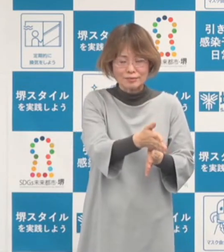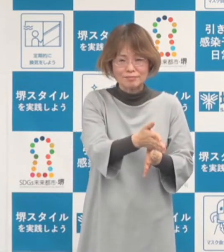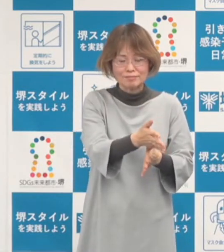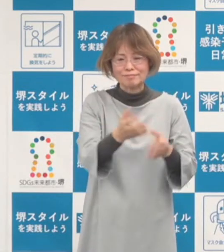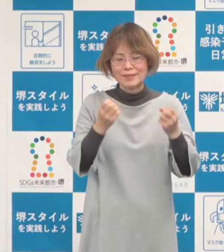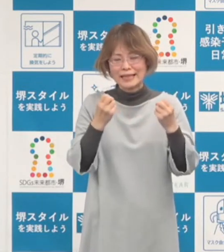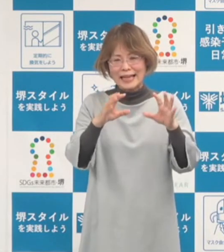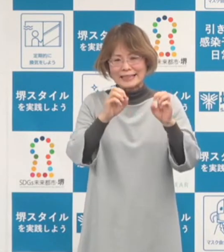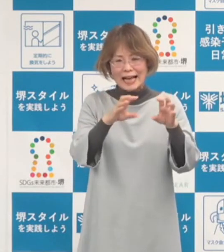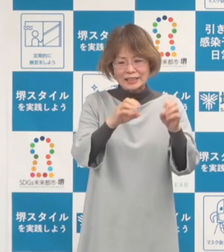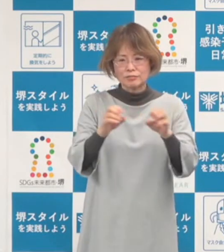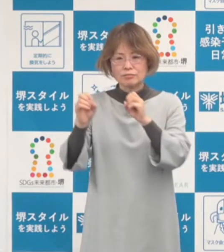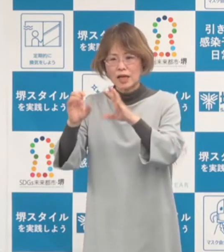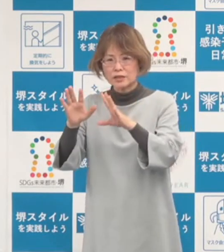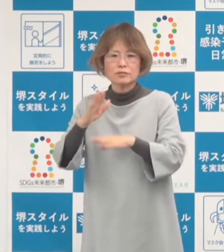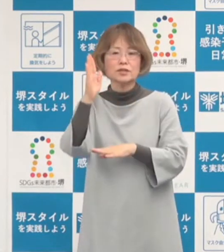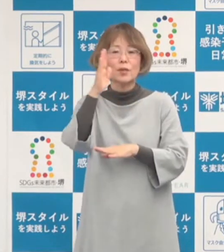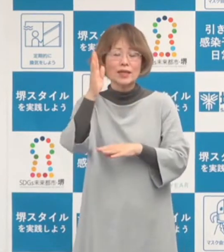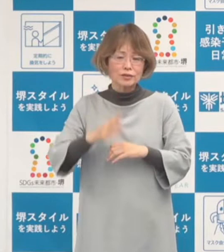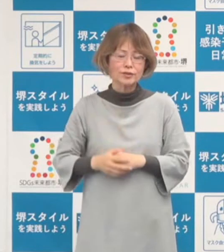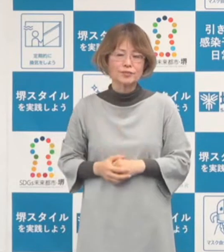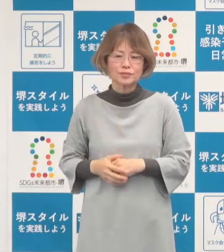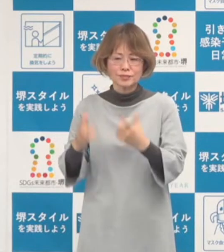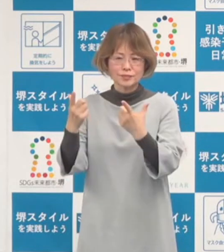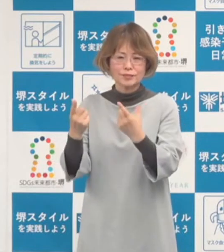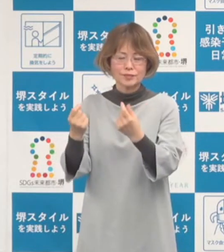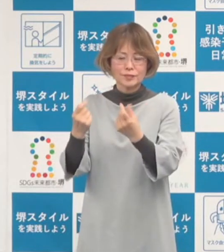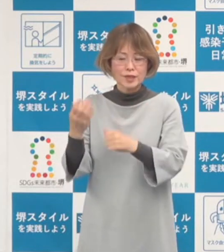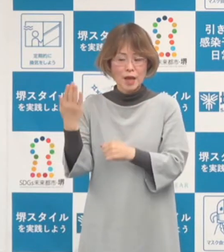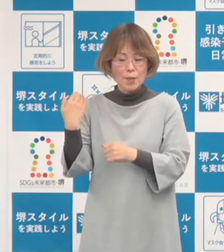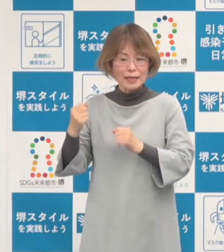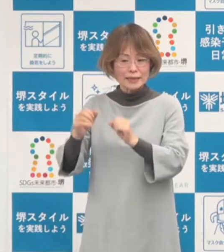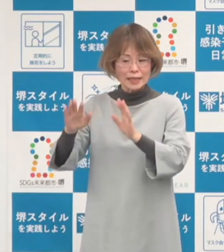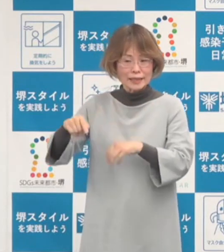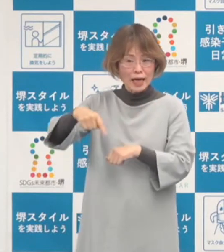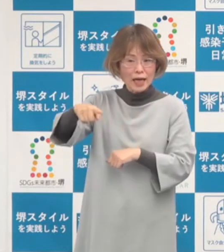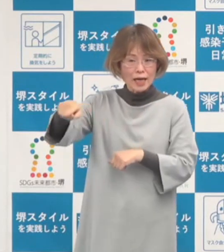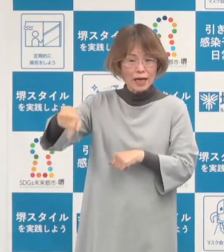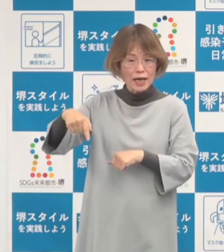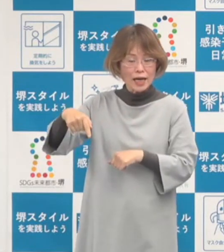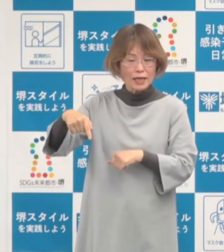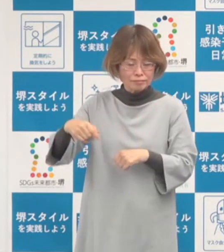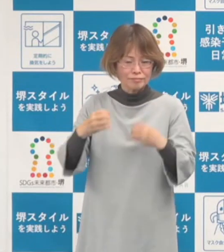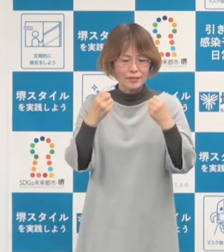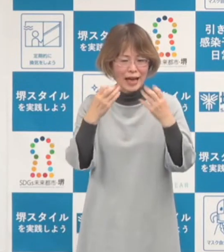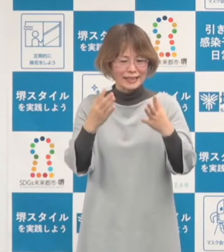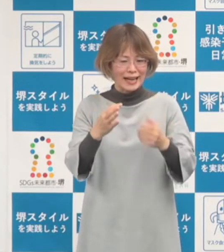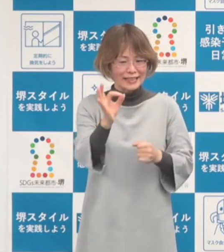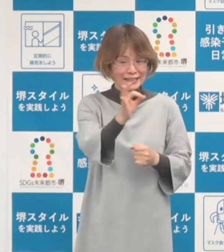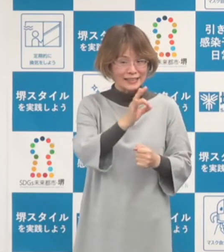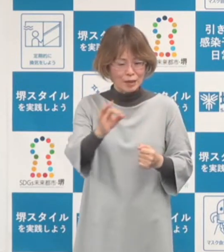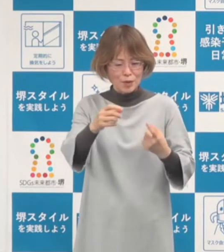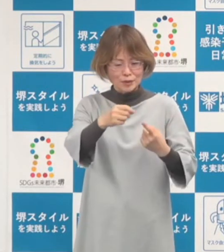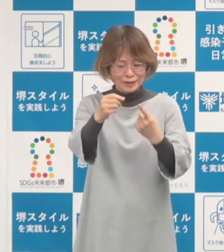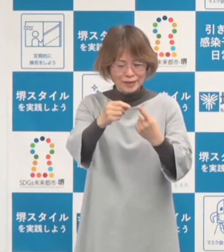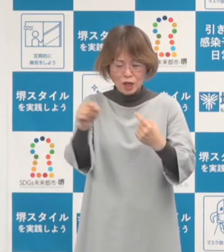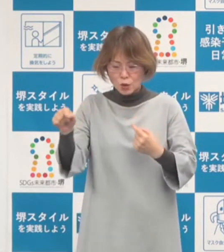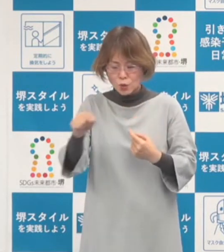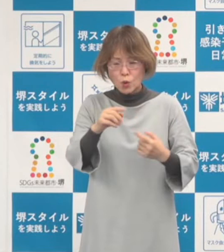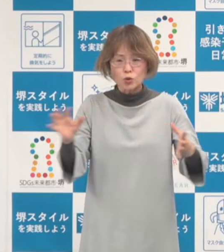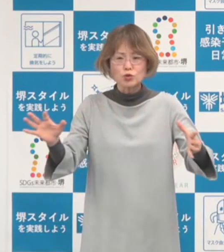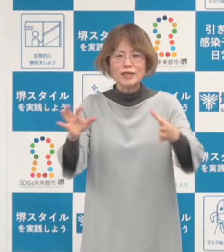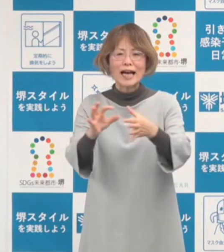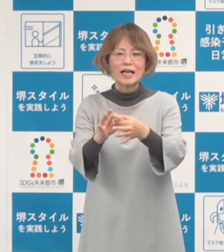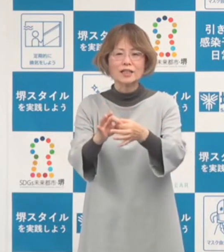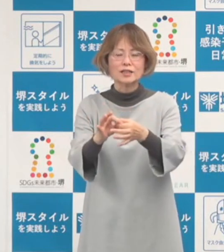く発信をするというよりもきちんとその以前行ったものと、そして新しく今回選定したもの、つながりを持つことが必要です